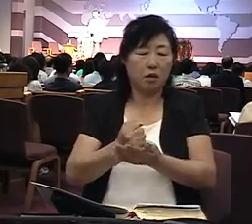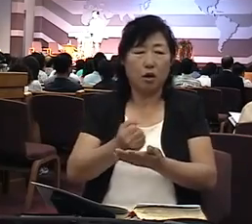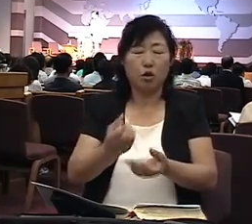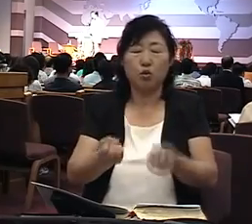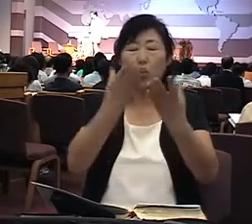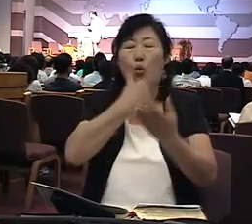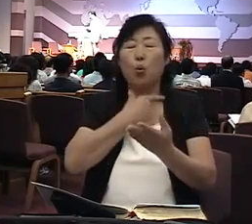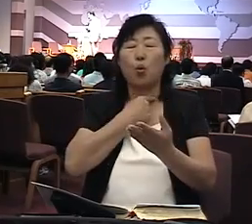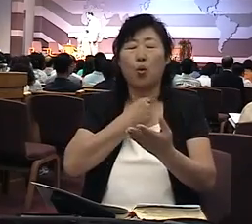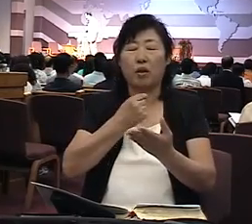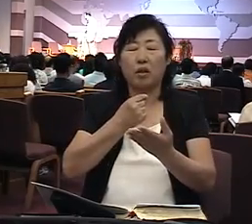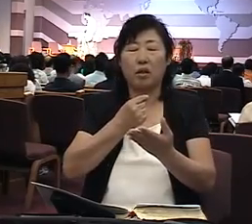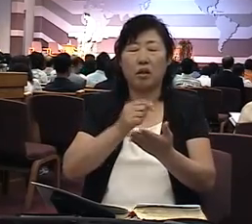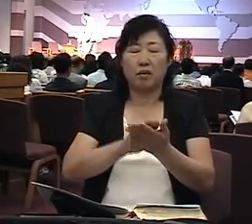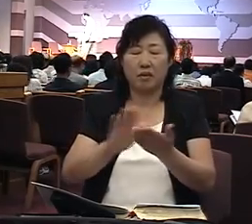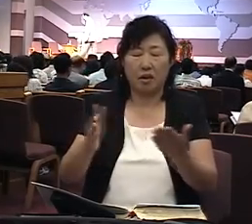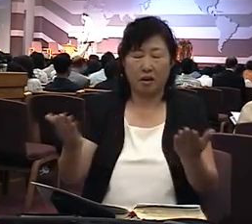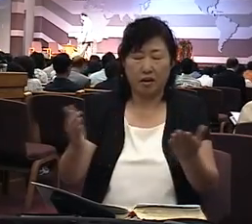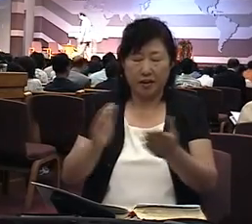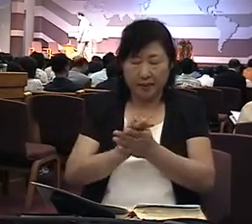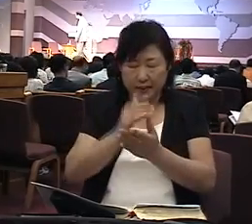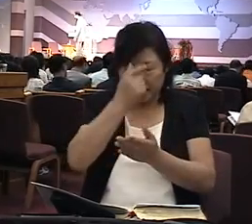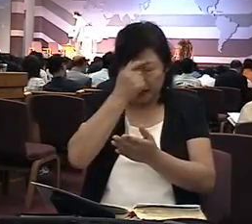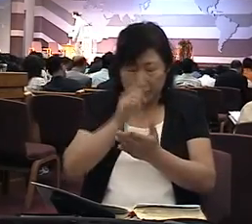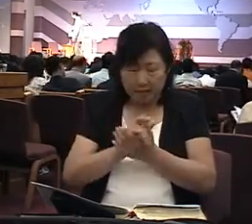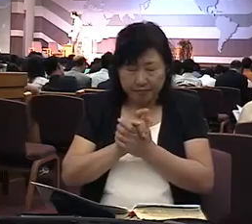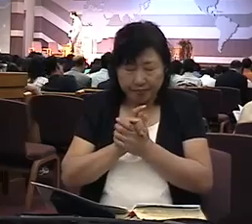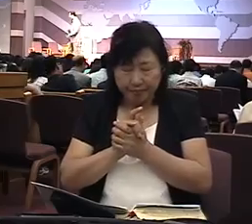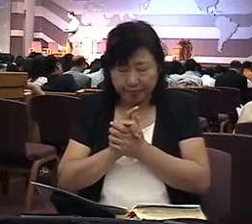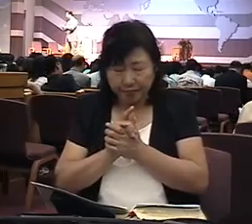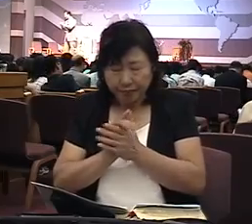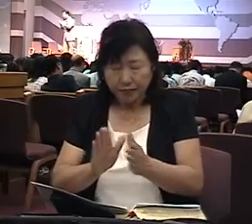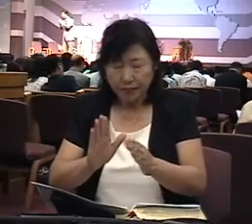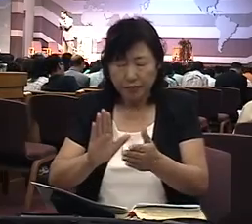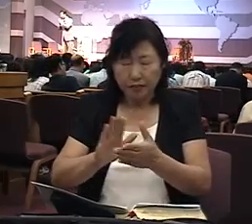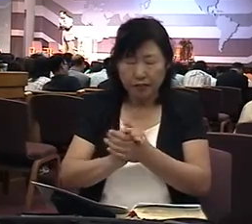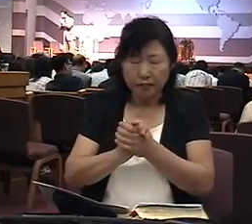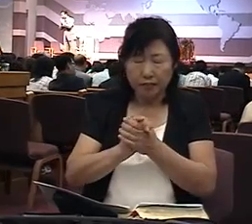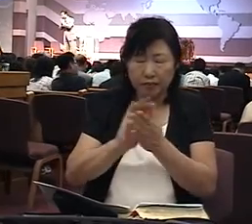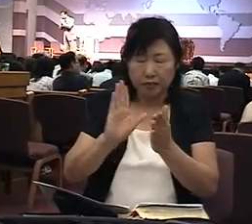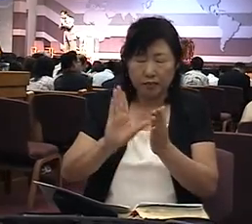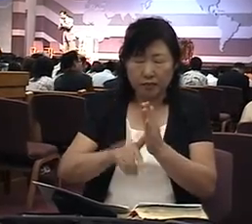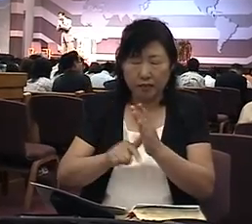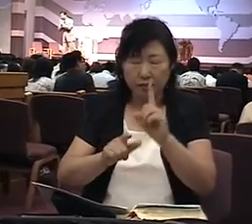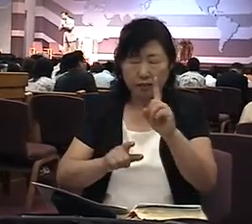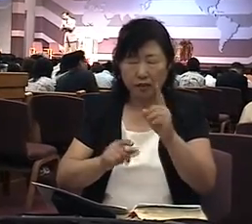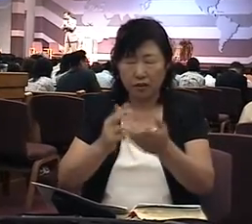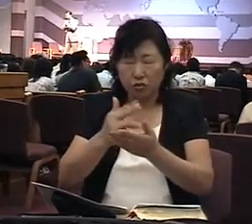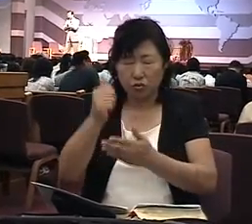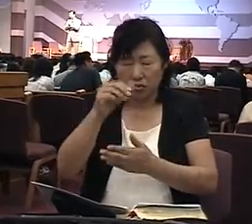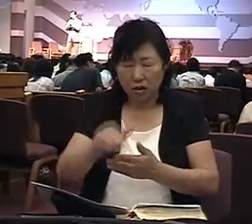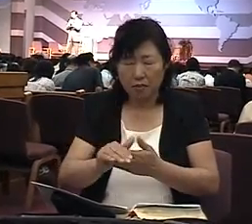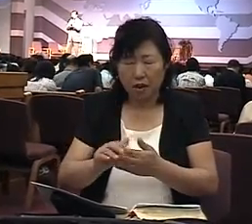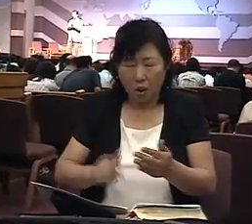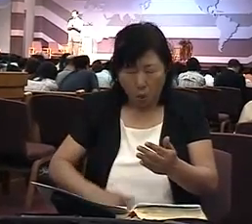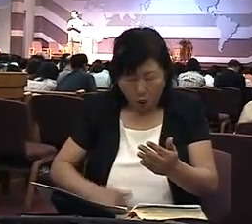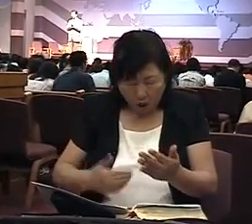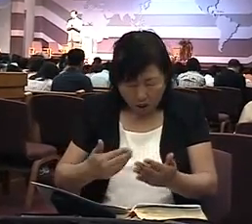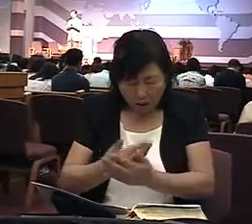아멘. 우리 한번 기도하겠습니다. 이 시간에 우리 한번 주님 앞에 회개와 결단의 기도를